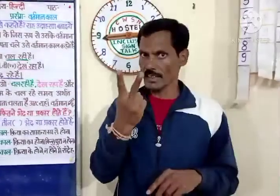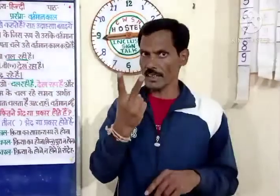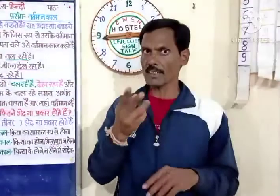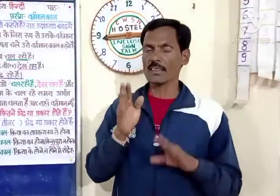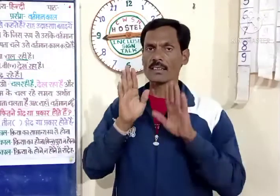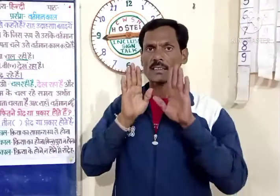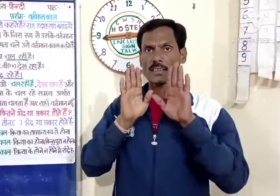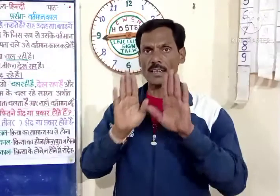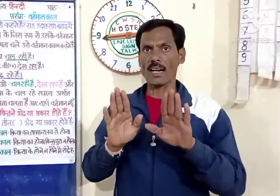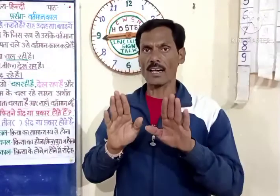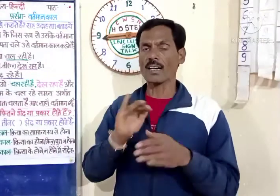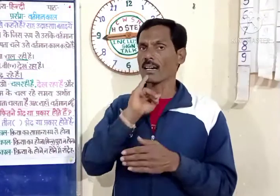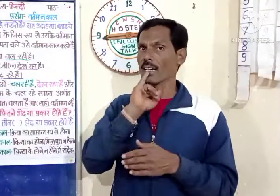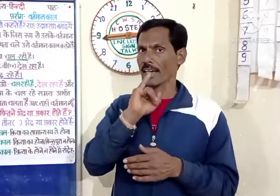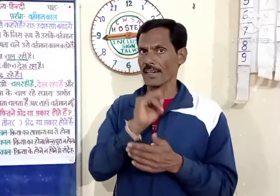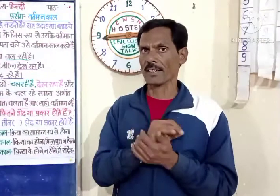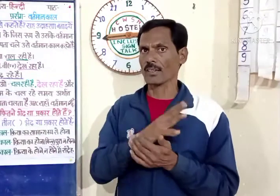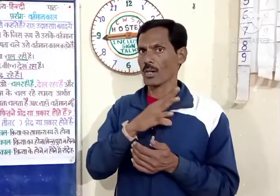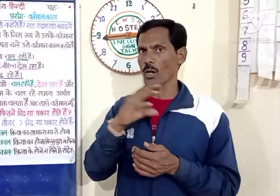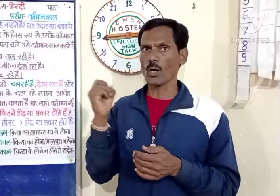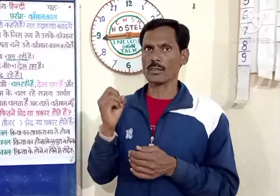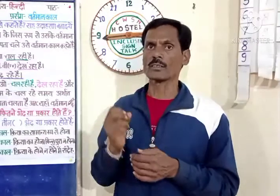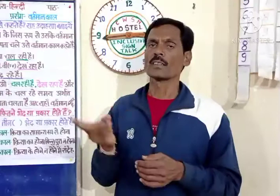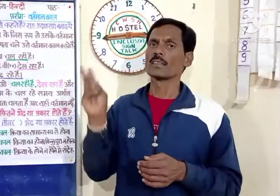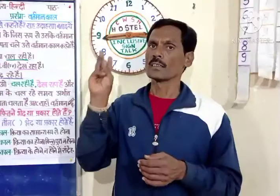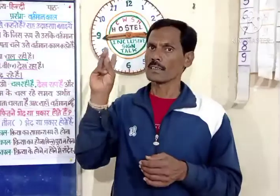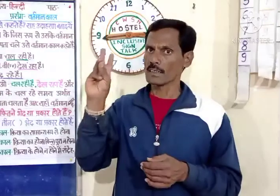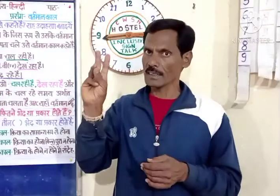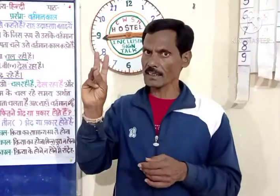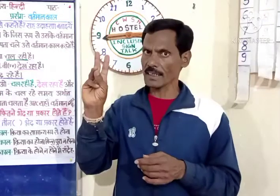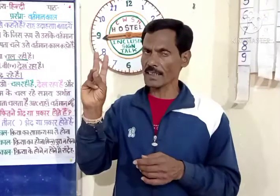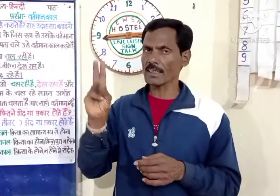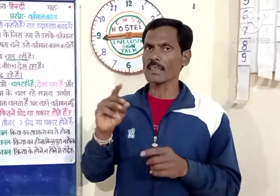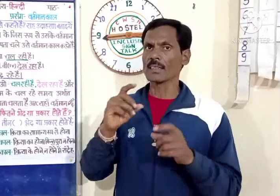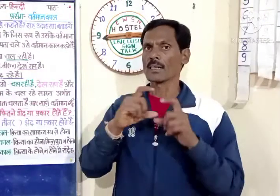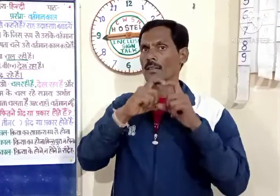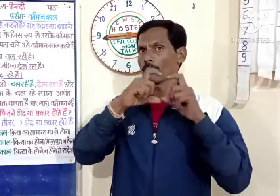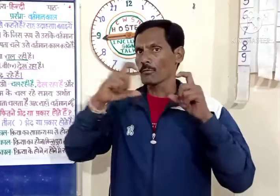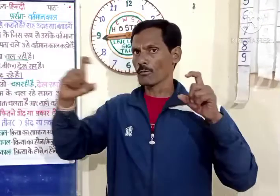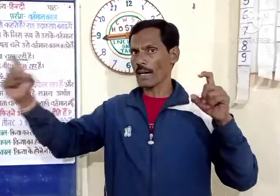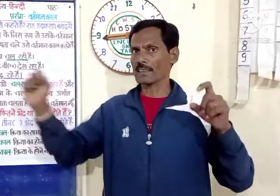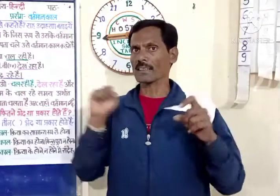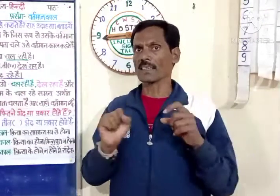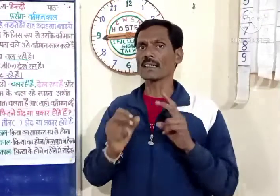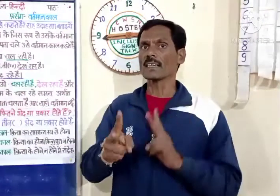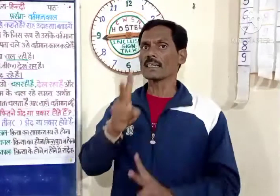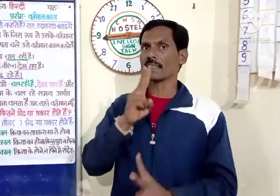देख रहा है और तीसरे वाक्य की